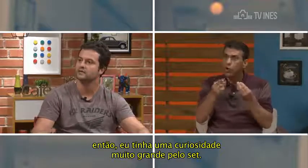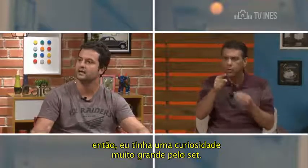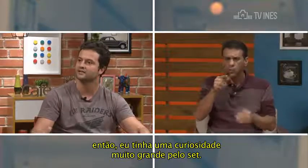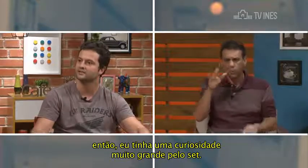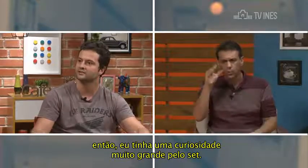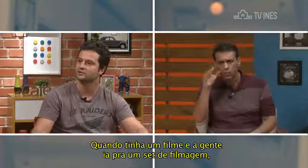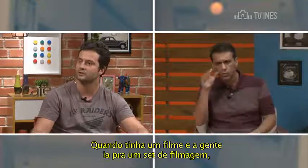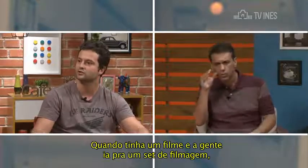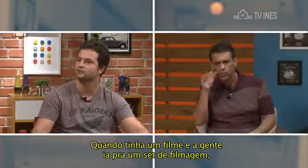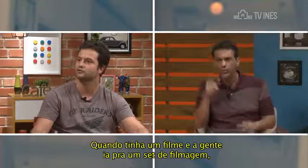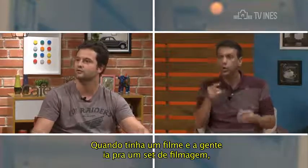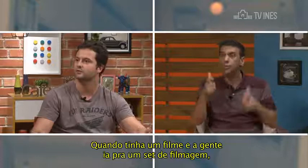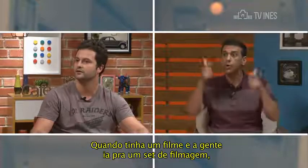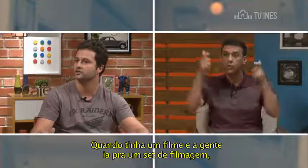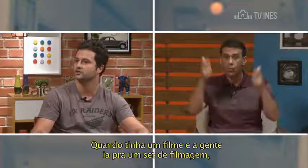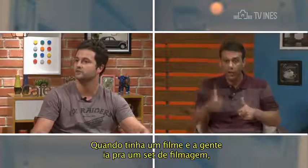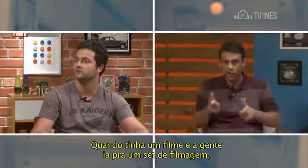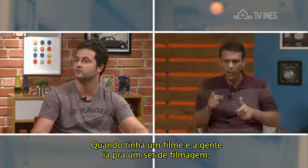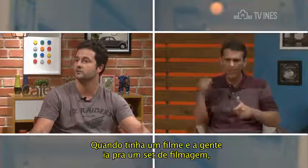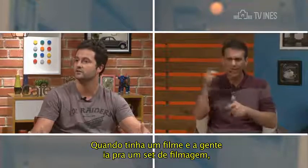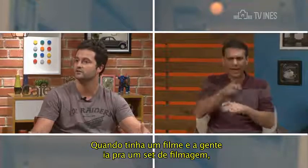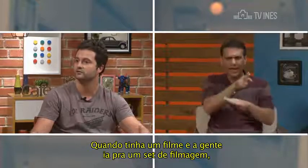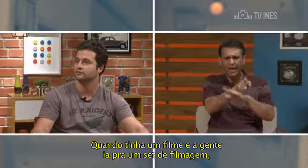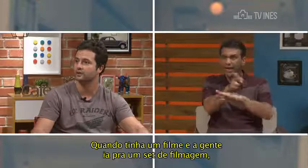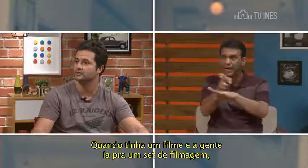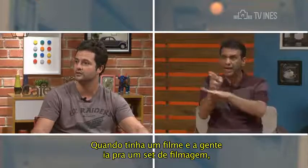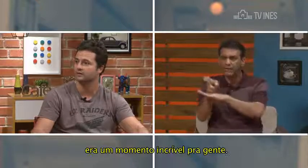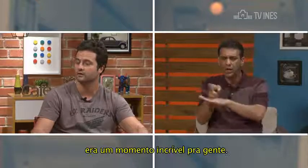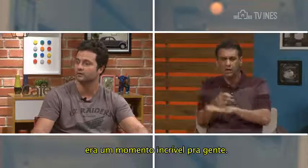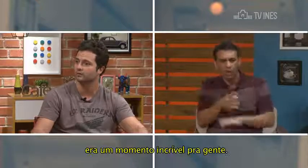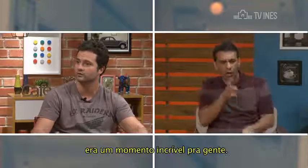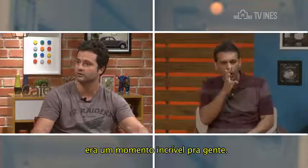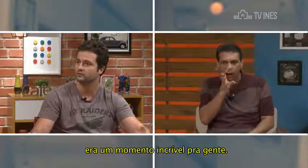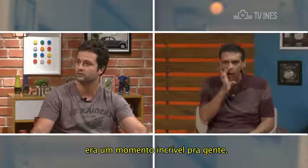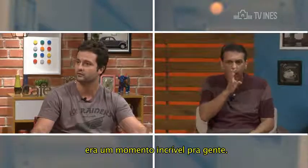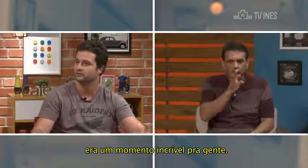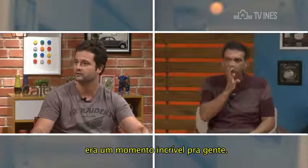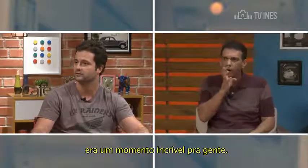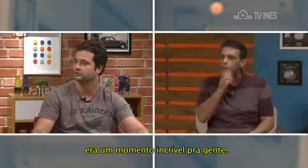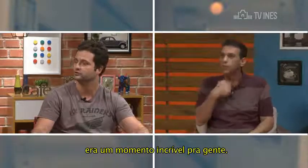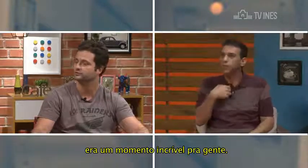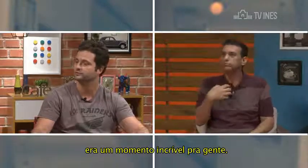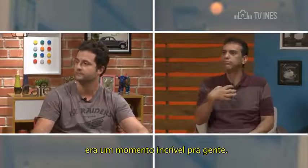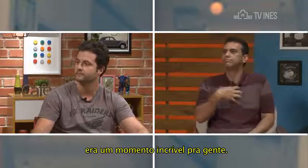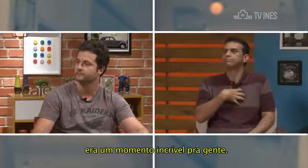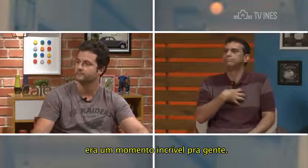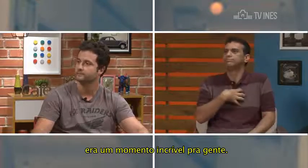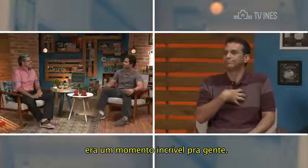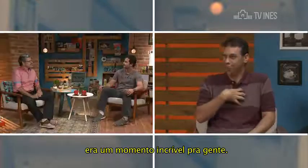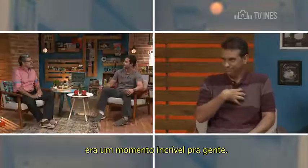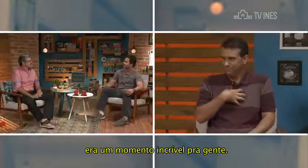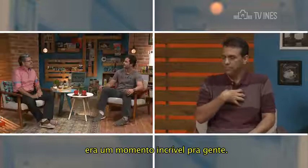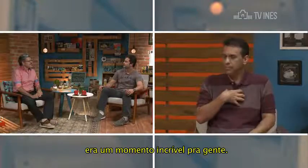pelo set. Quando tinha um filme e a gente ia para um set de filmagem, era um momento incrível para a gente.